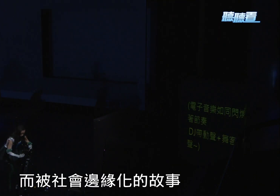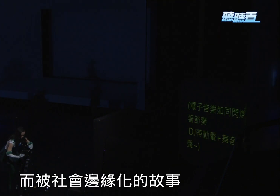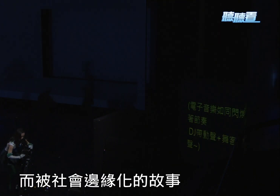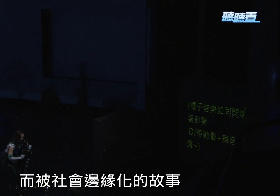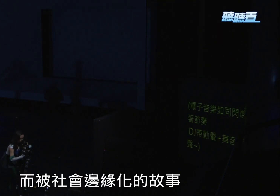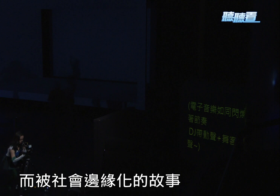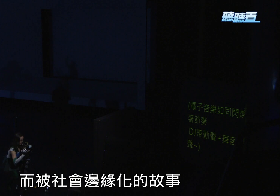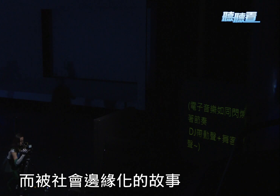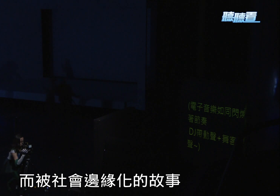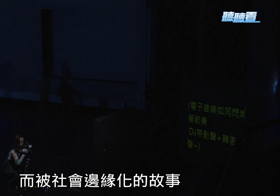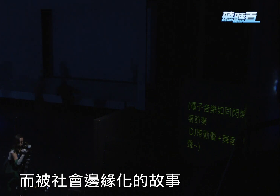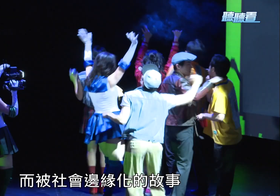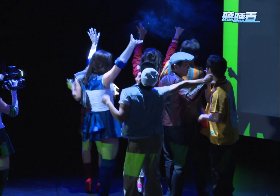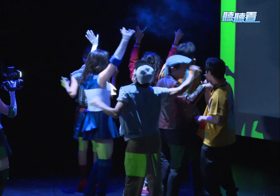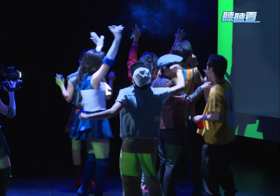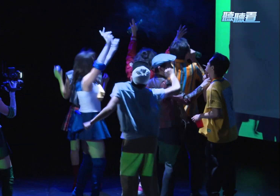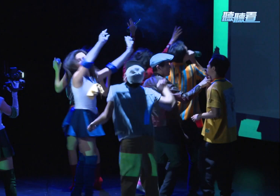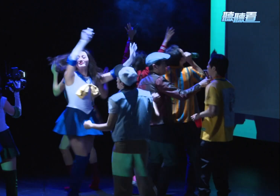会边缘化的故事。